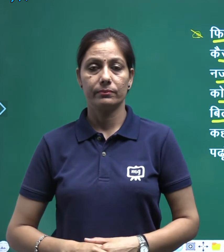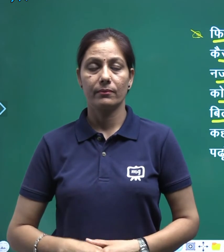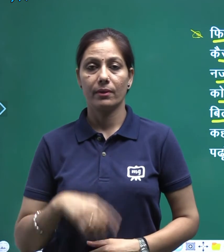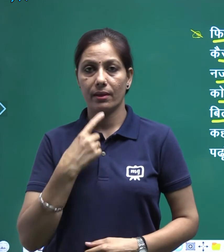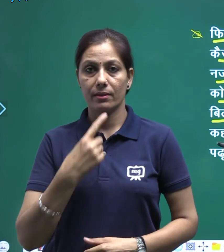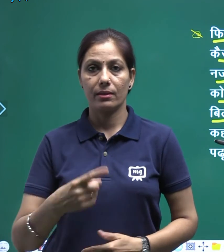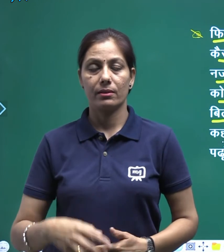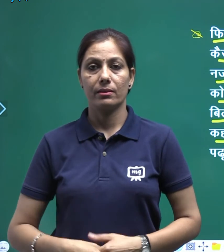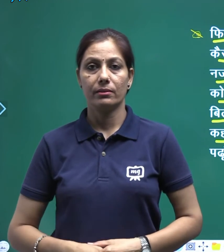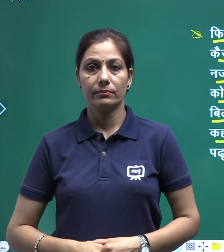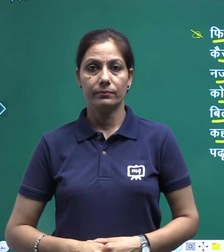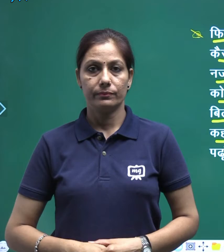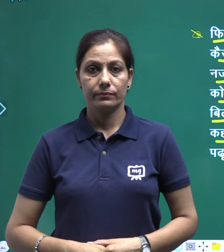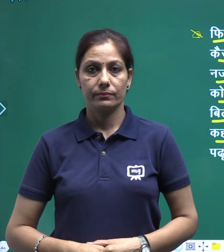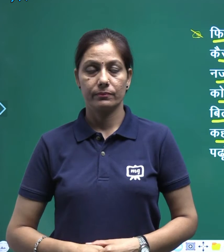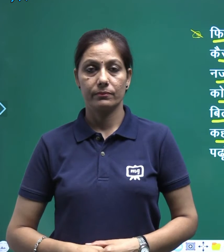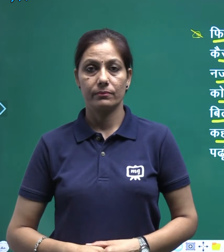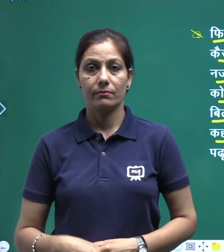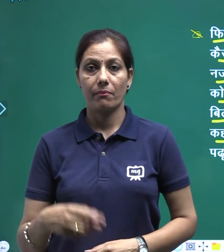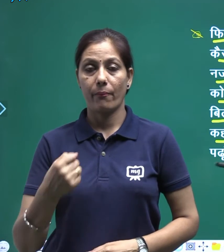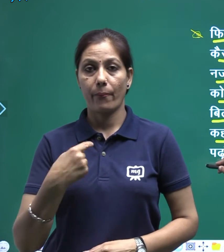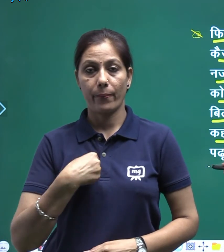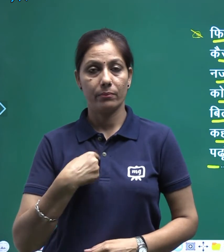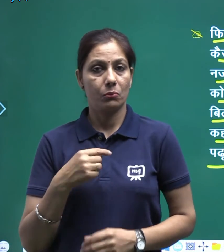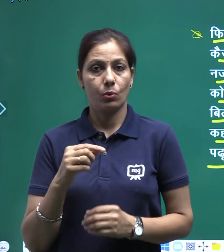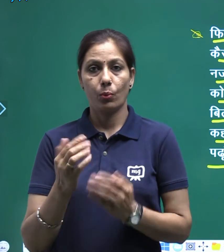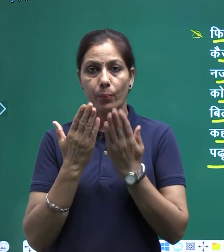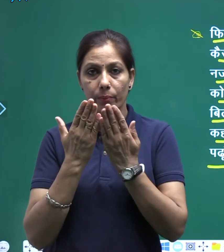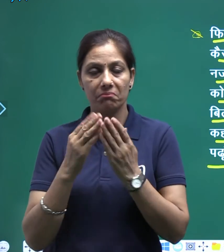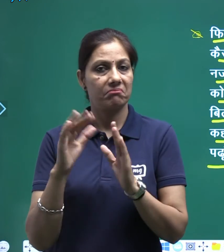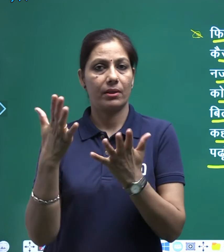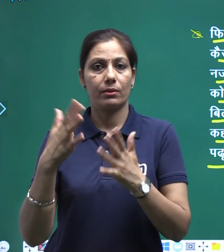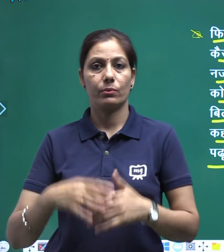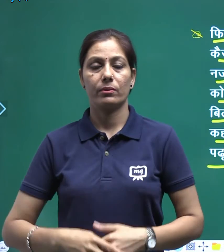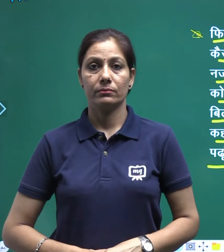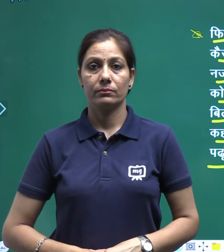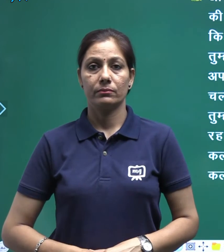कहती है कि मैं तो नहीं पढ़ूंगी।